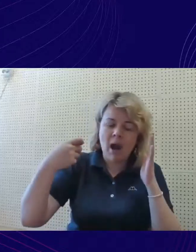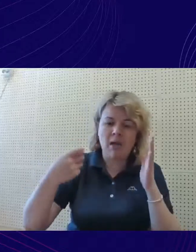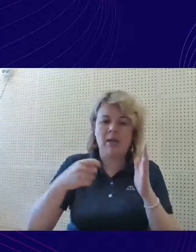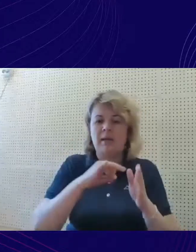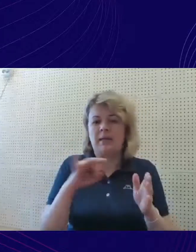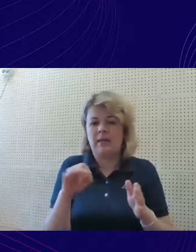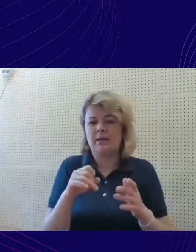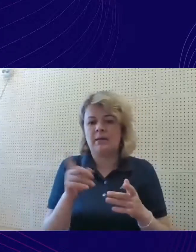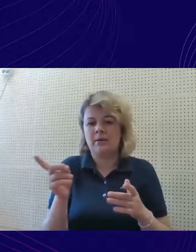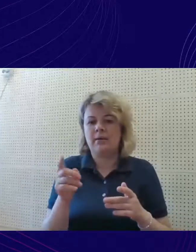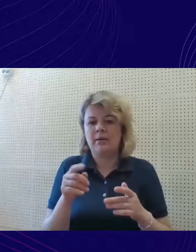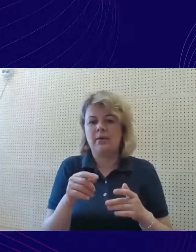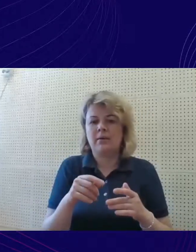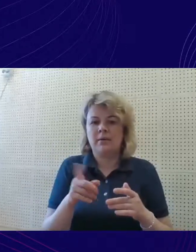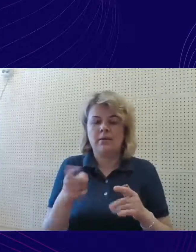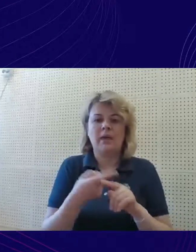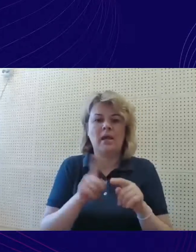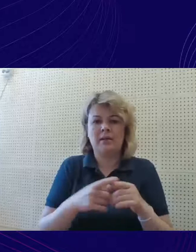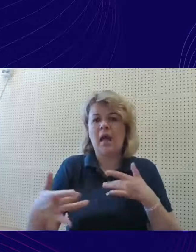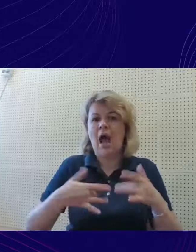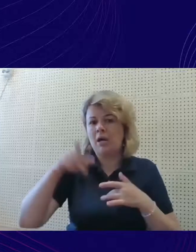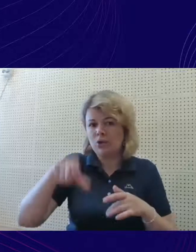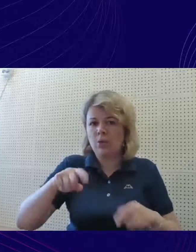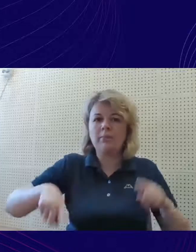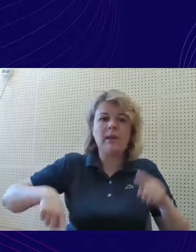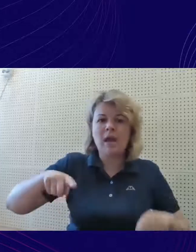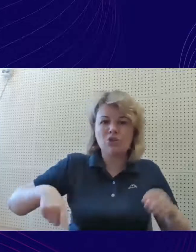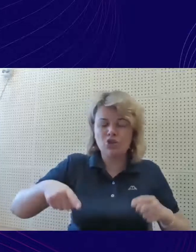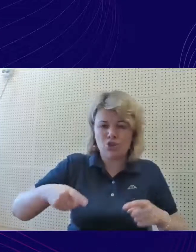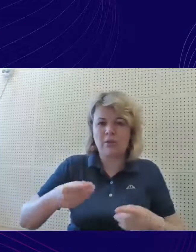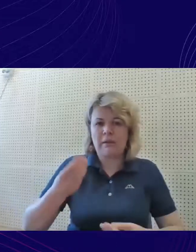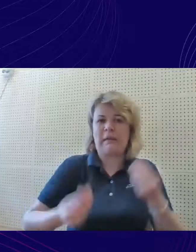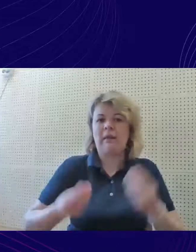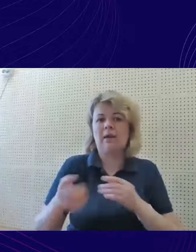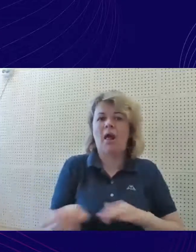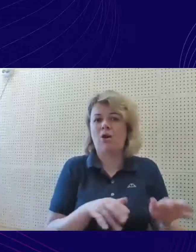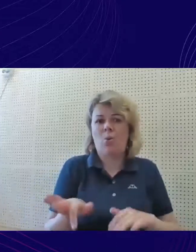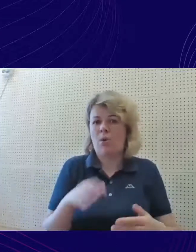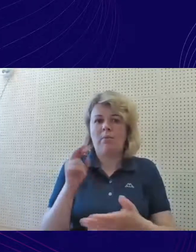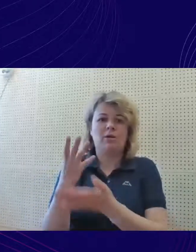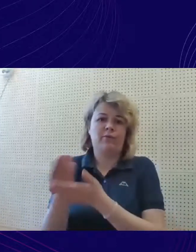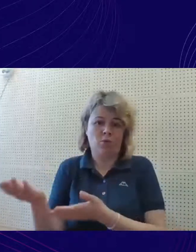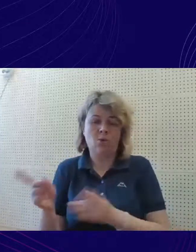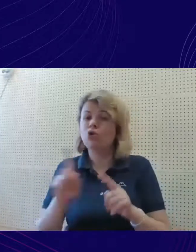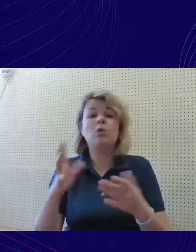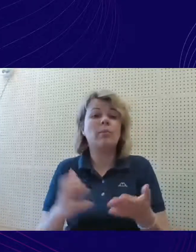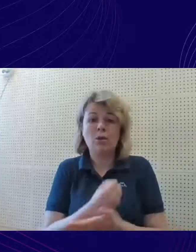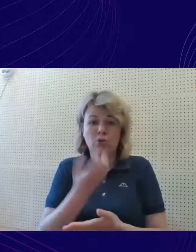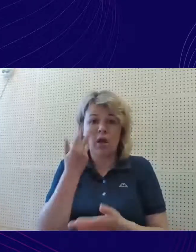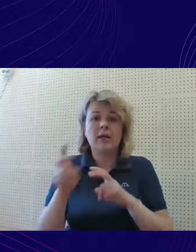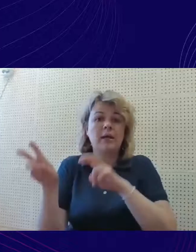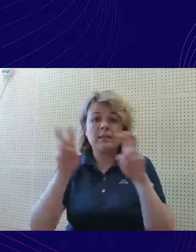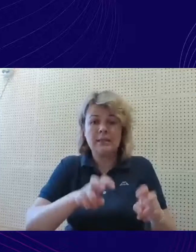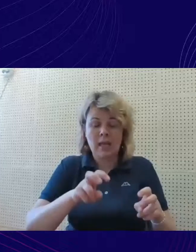бы периодически вот играл свое. И что получилось? Когда сели монтировать кино,